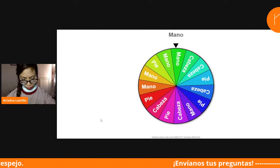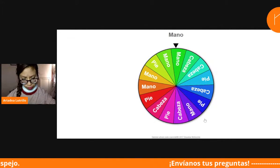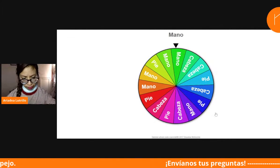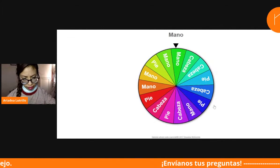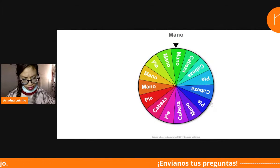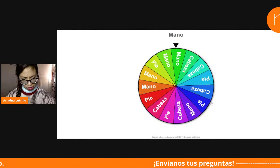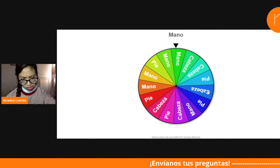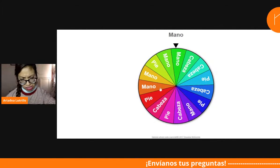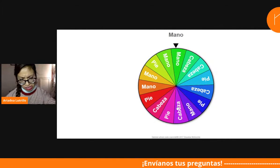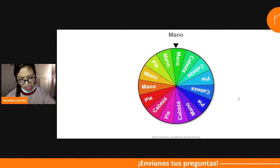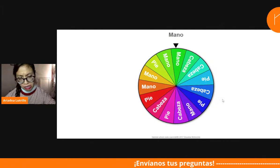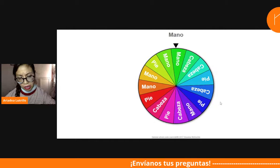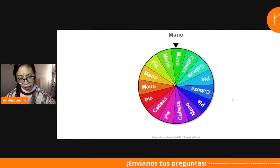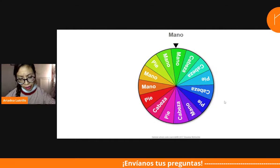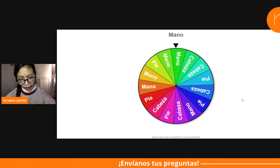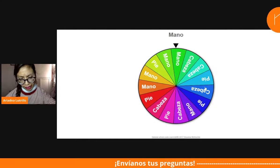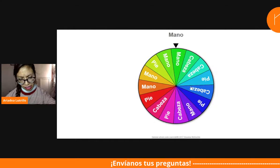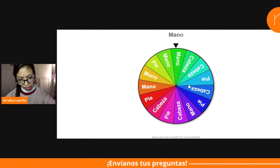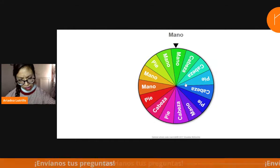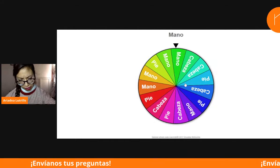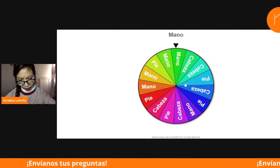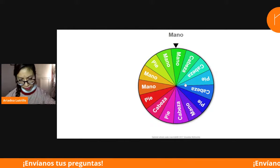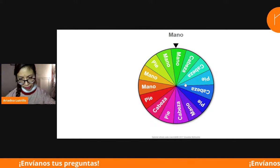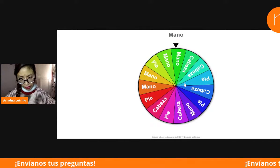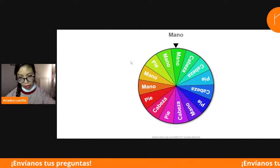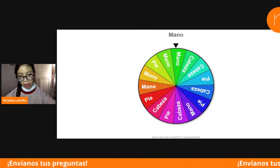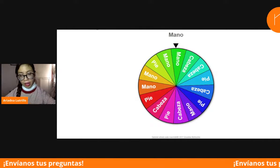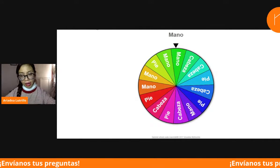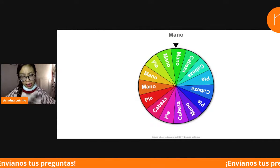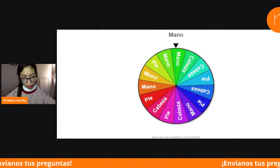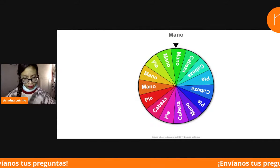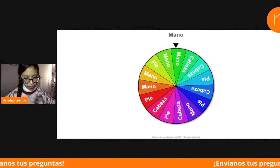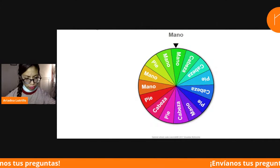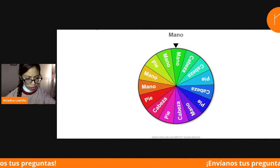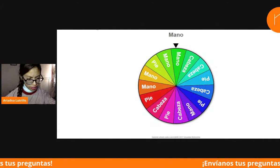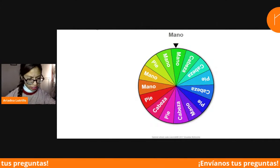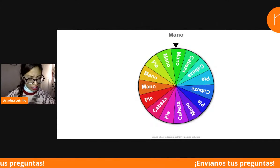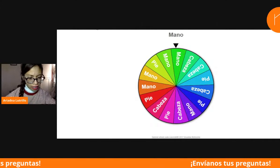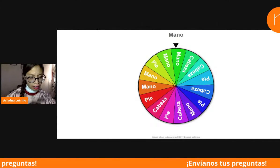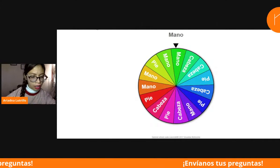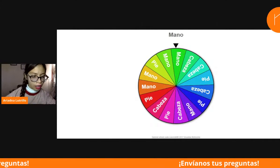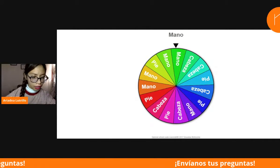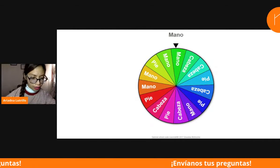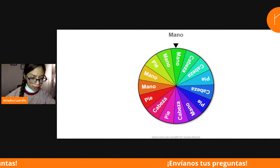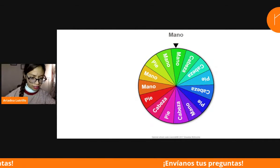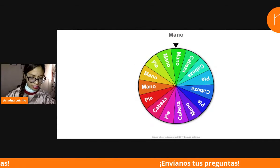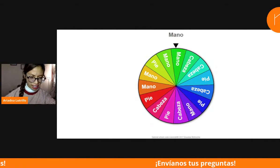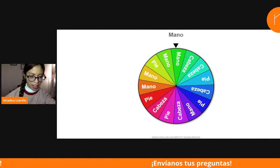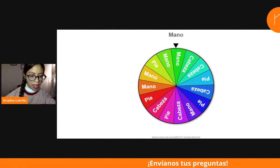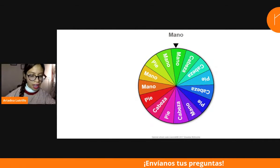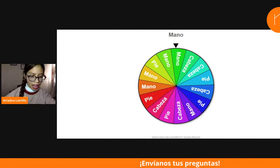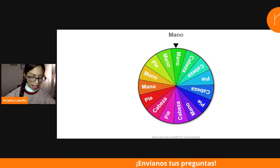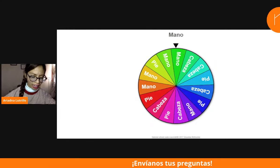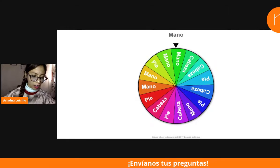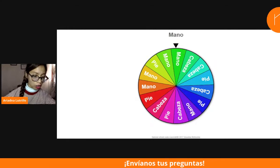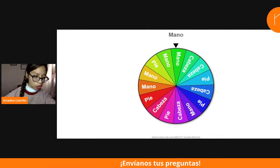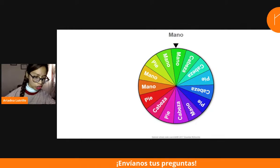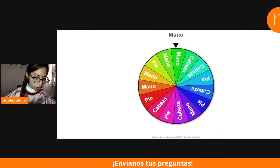jugamos. Entonces, ¿qué es lo que va a pasar? La personita que está aquí con